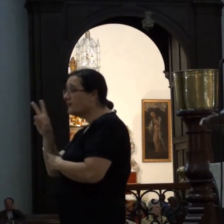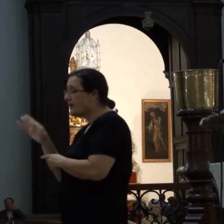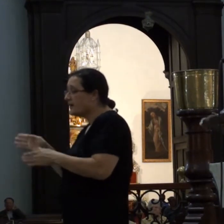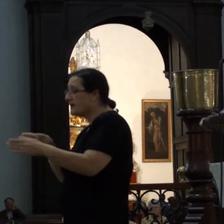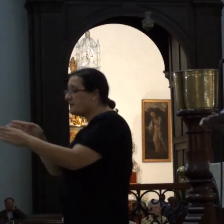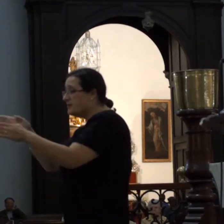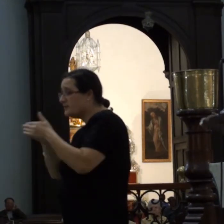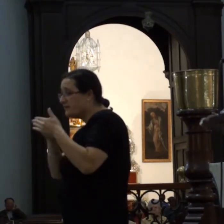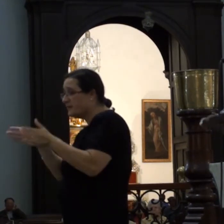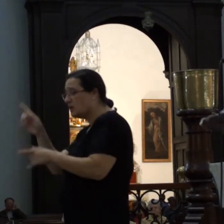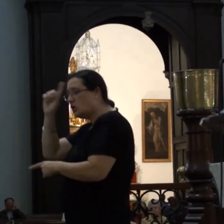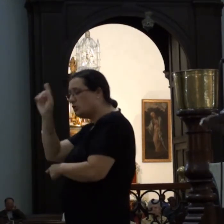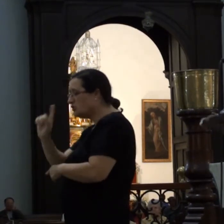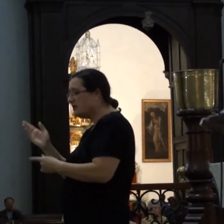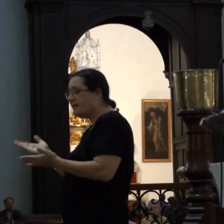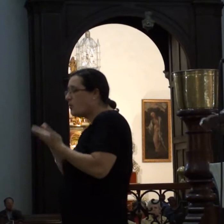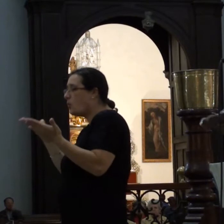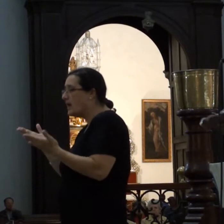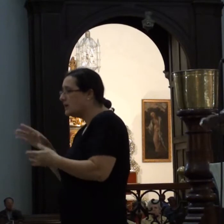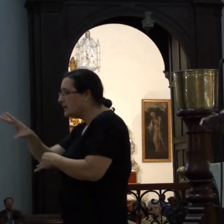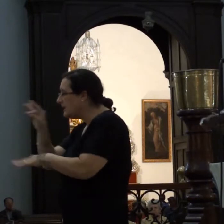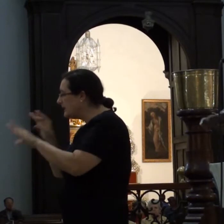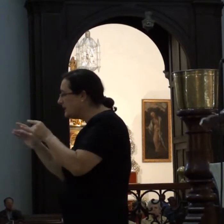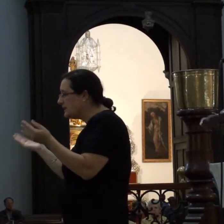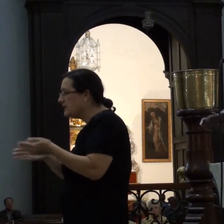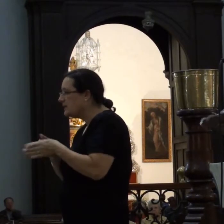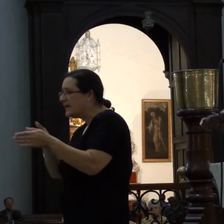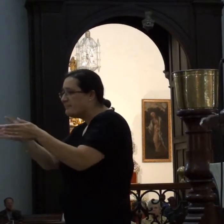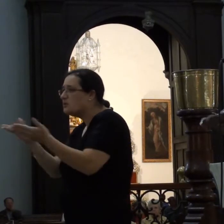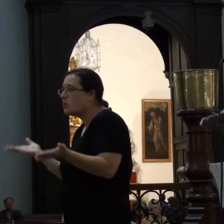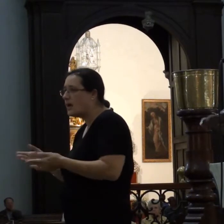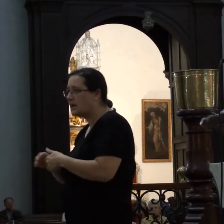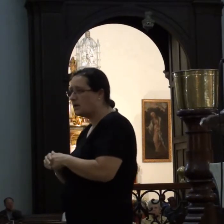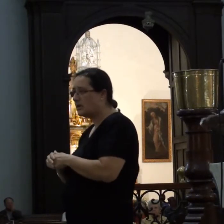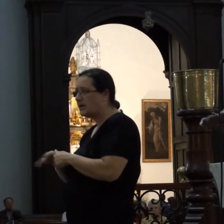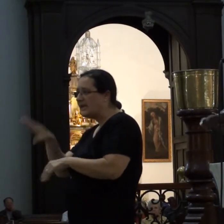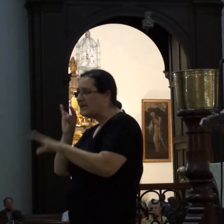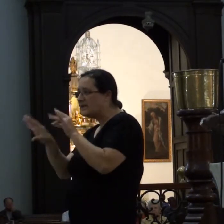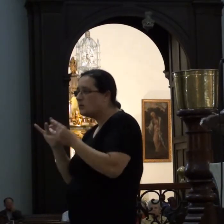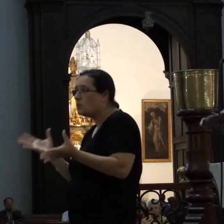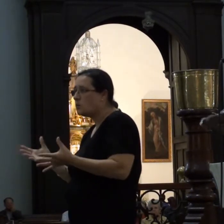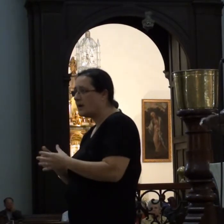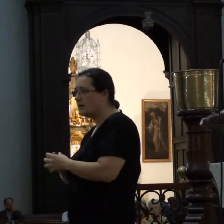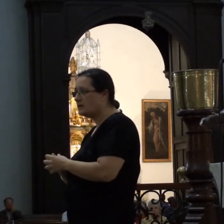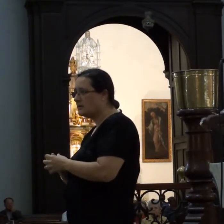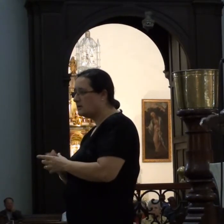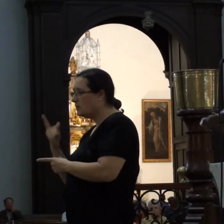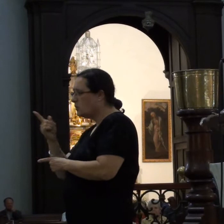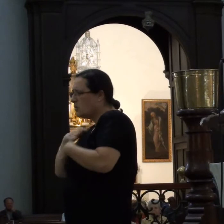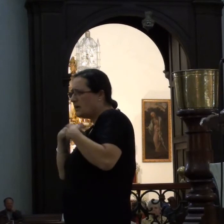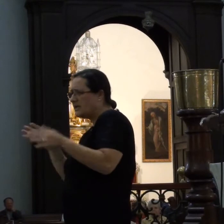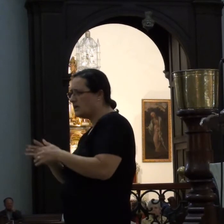y no sepas cuál recorrer no te metas en uno cualquiera al azar siento